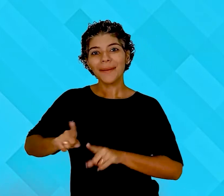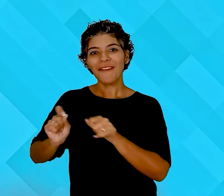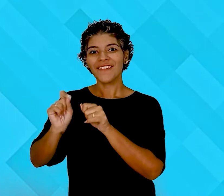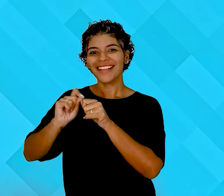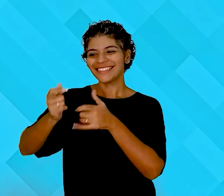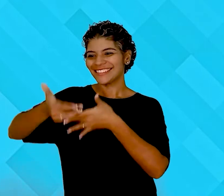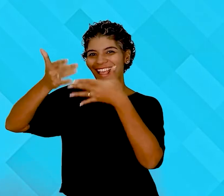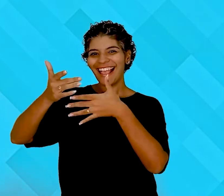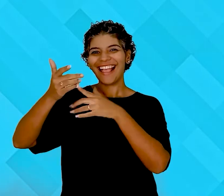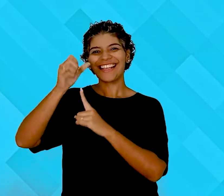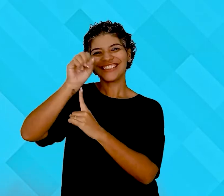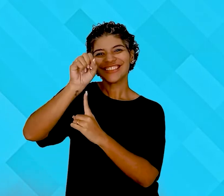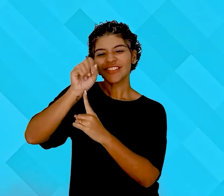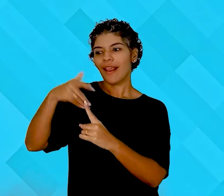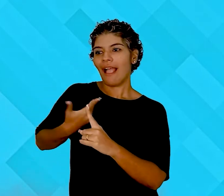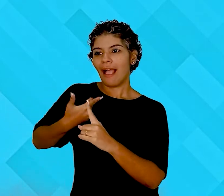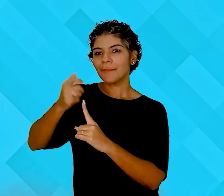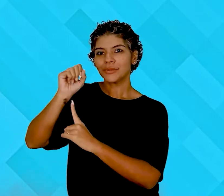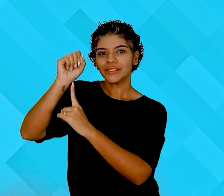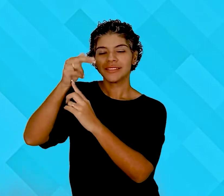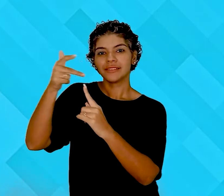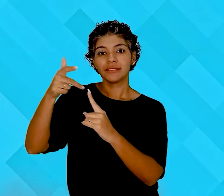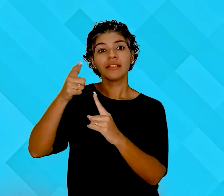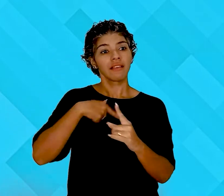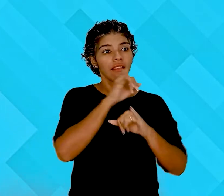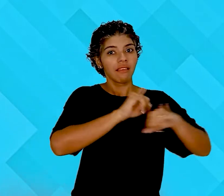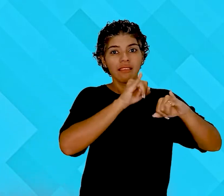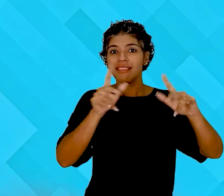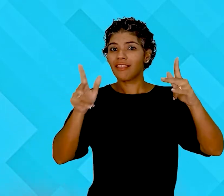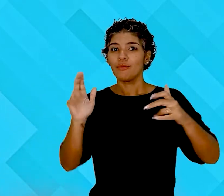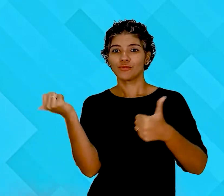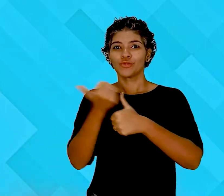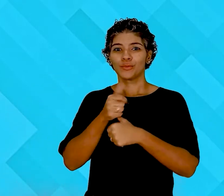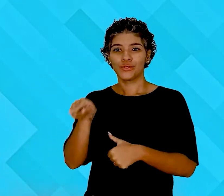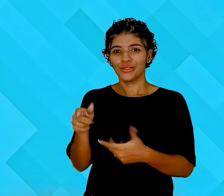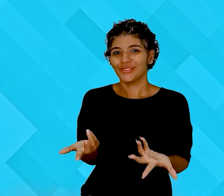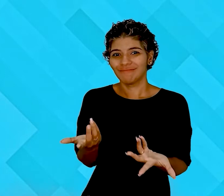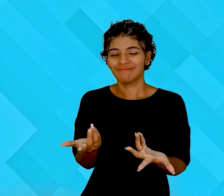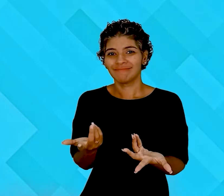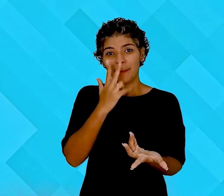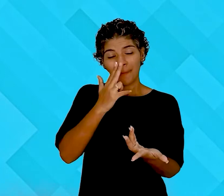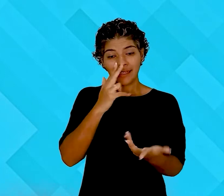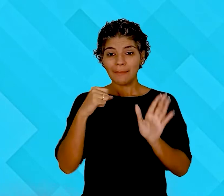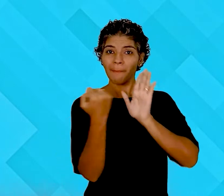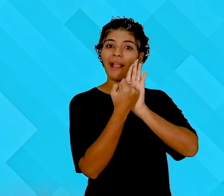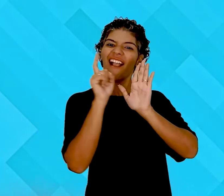amigo dela. Então, essa percepção de que as marcas são pessoas, elas precisam estar bem dentro da nossa